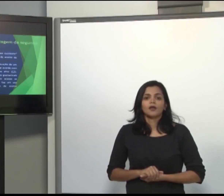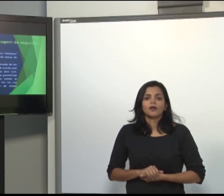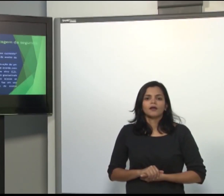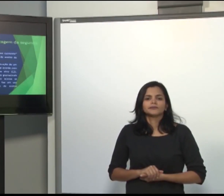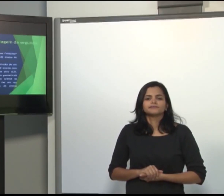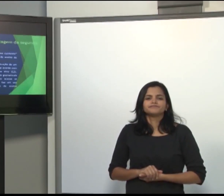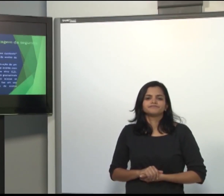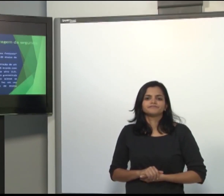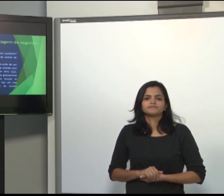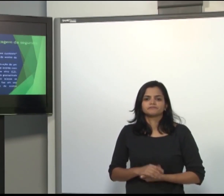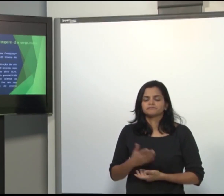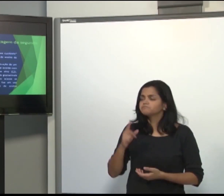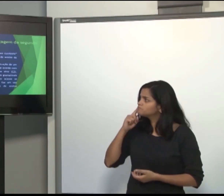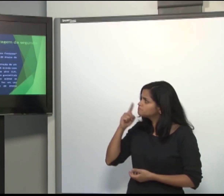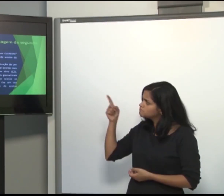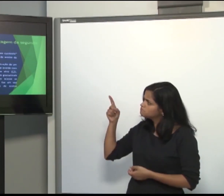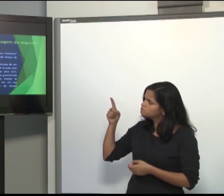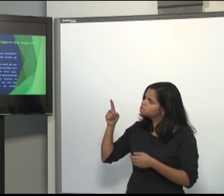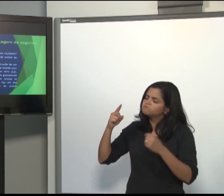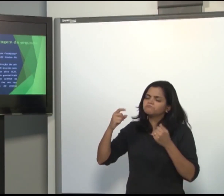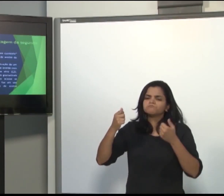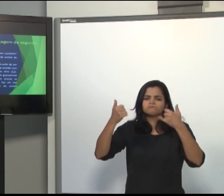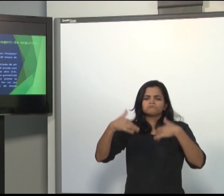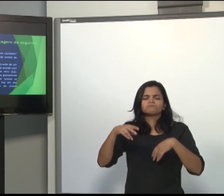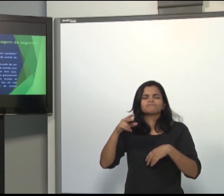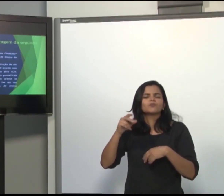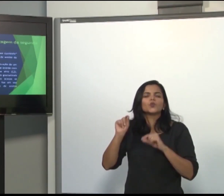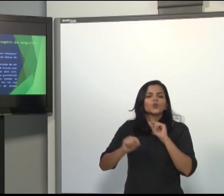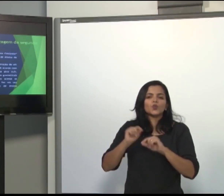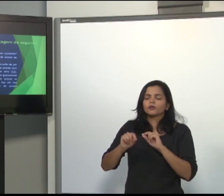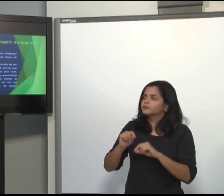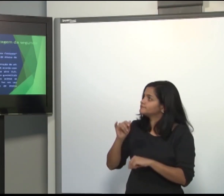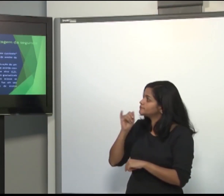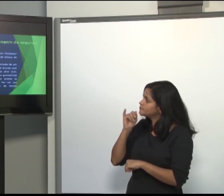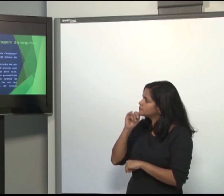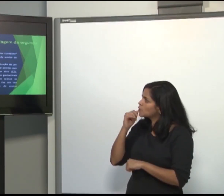diferenciadas para esse ensino. Vejam, vamos explicar